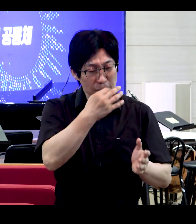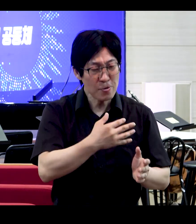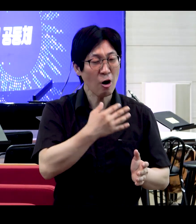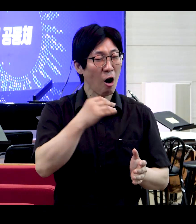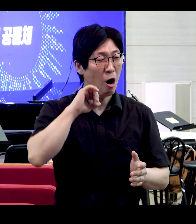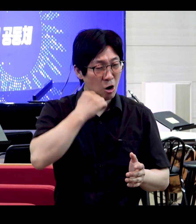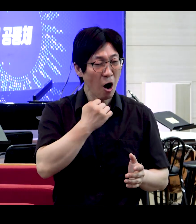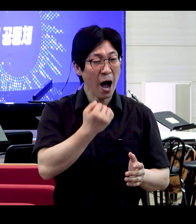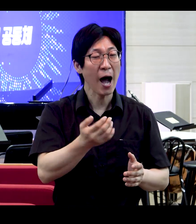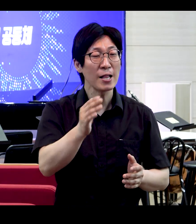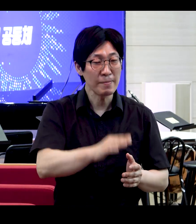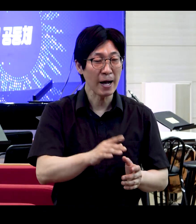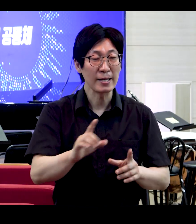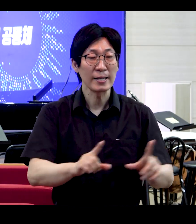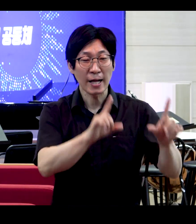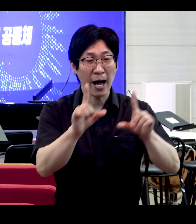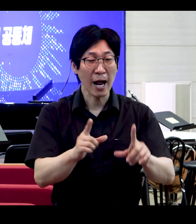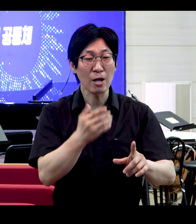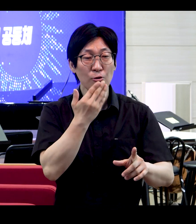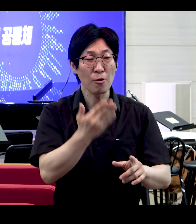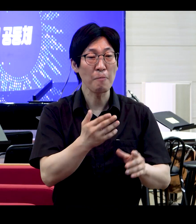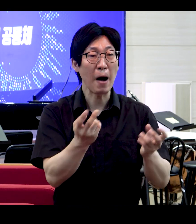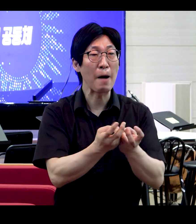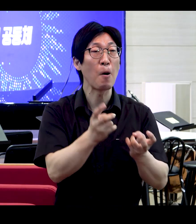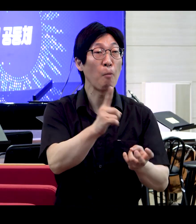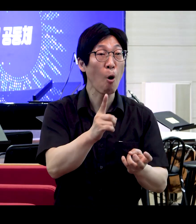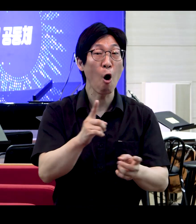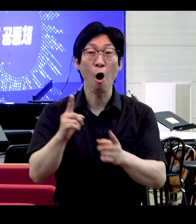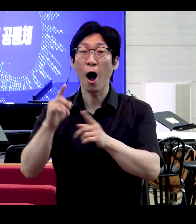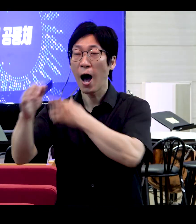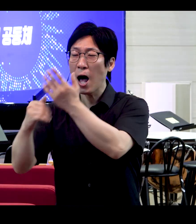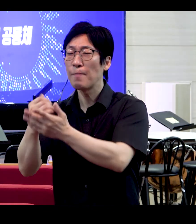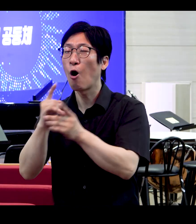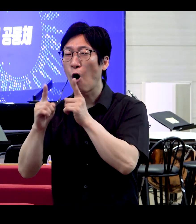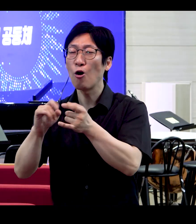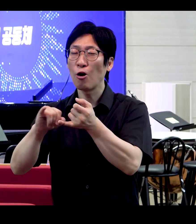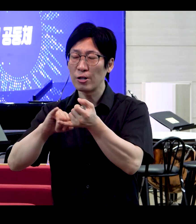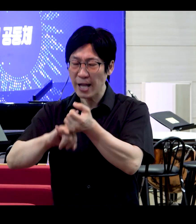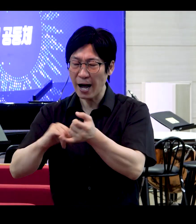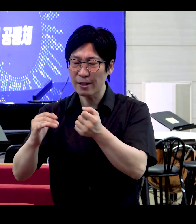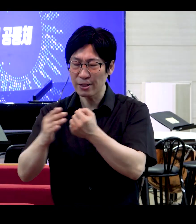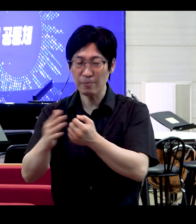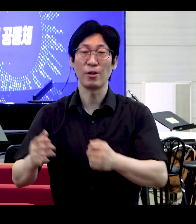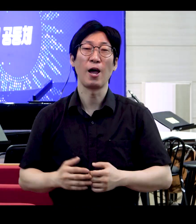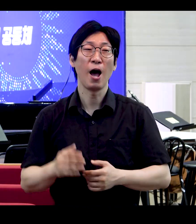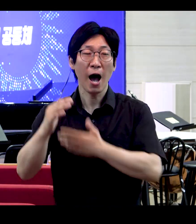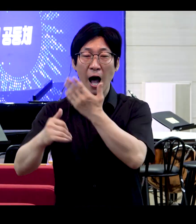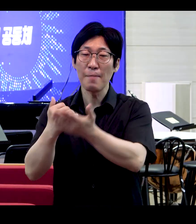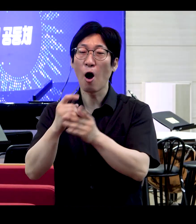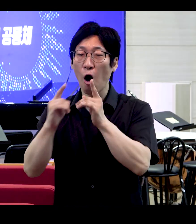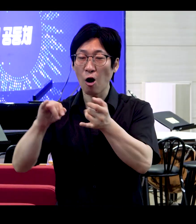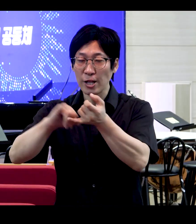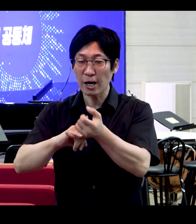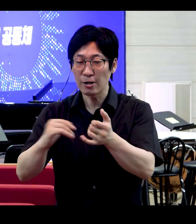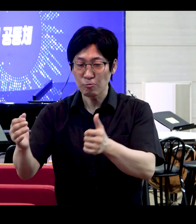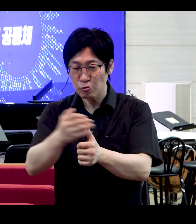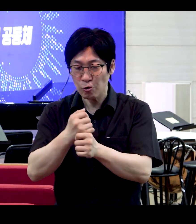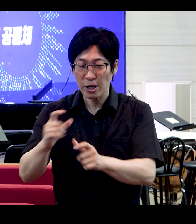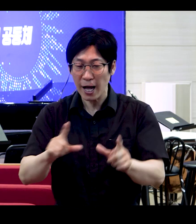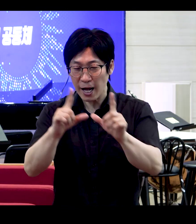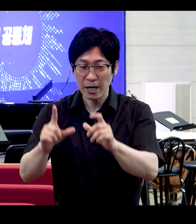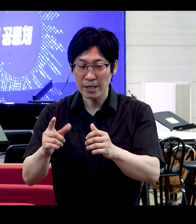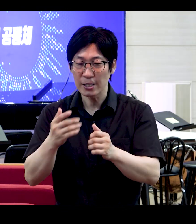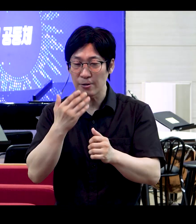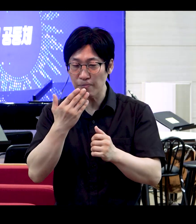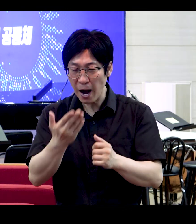살아냈습니까? 그 언약 때문에. 그렇게 어려운데 왜 어떻게 견뎌냈습니까? 언약 때문에. 그 언약을 지키기 위해서